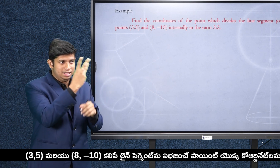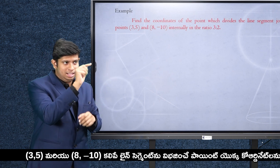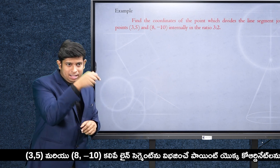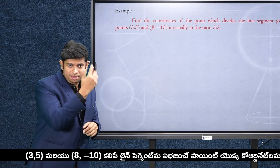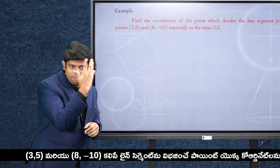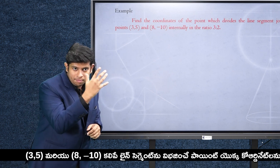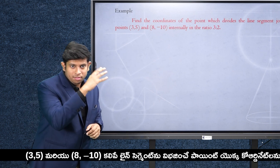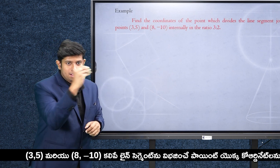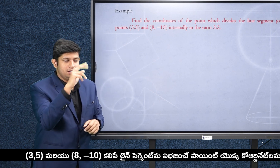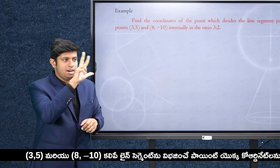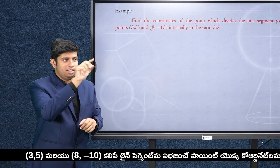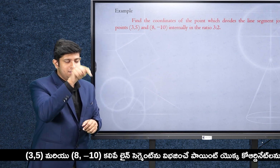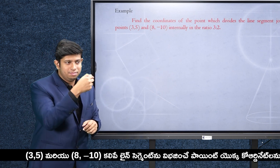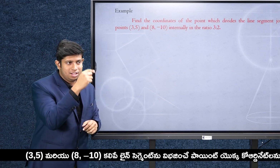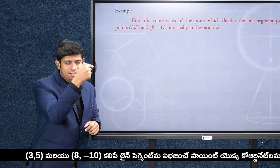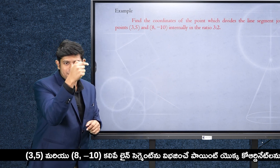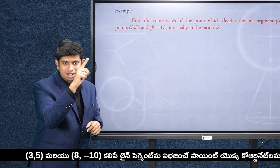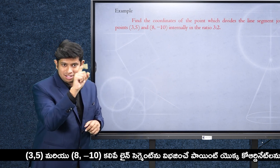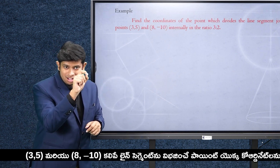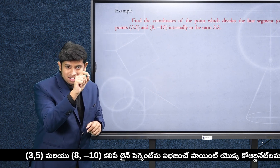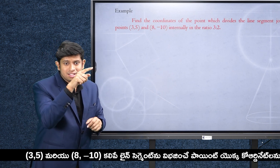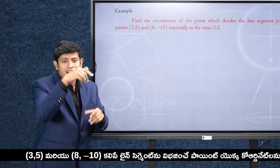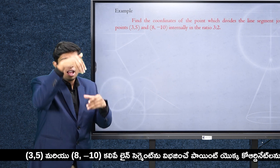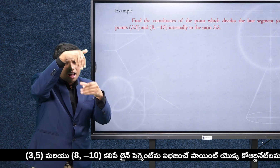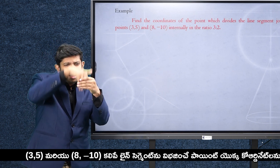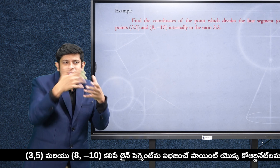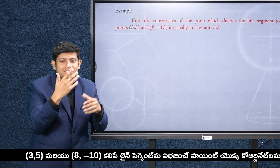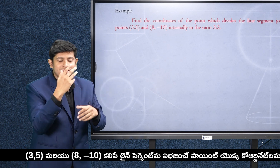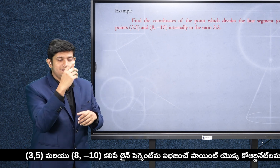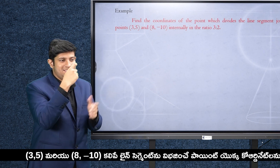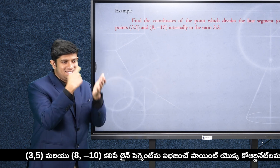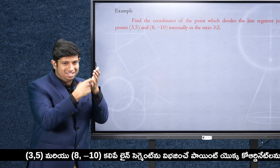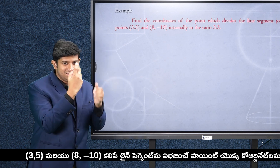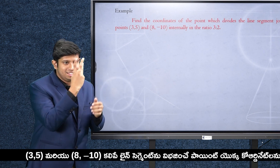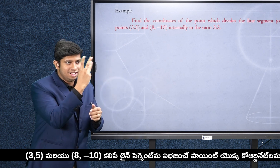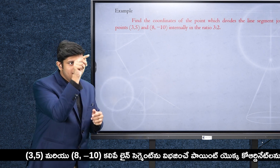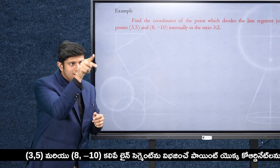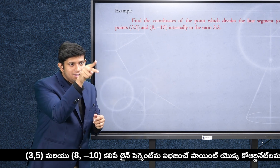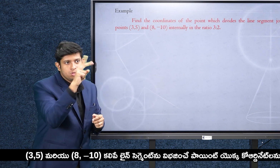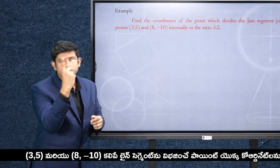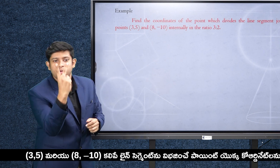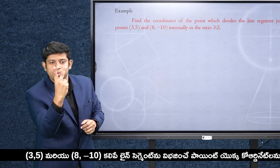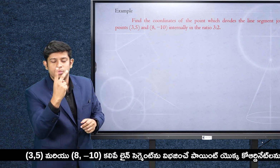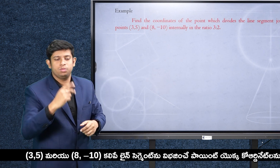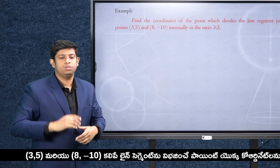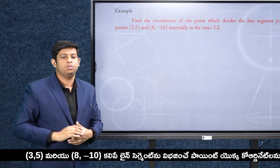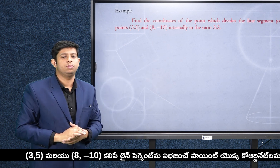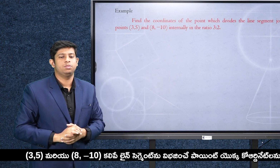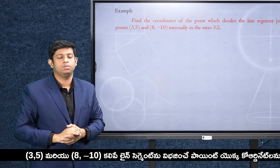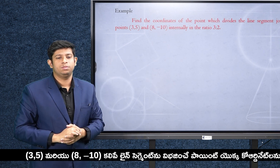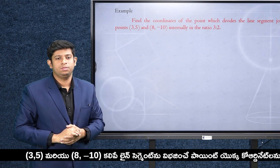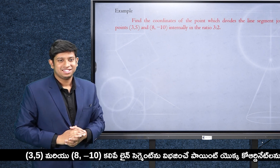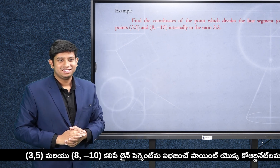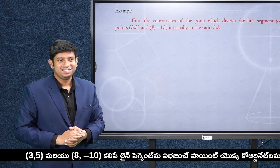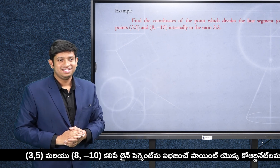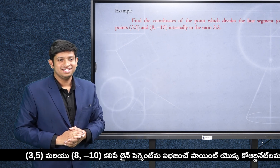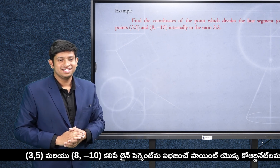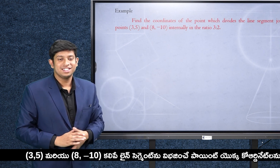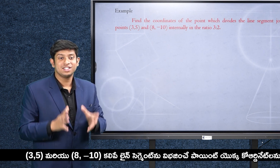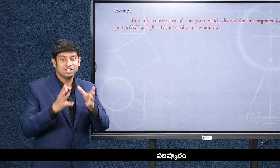8 -10 కలిపే లైన్ సెగ్మెంట్ విభజించే పాయింట్ యొక్క కోఆర్డినేట్లను కనుగొనండి